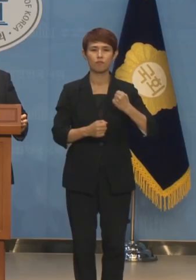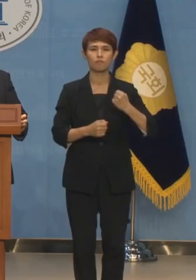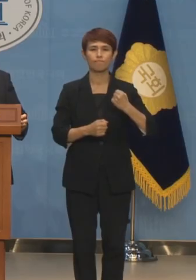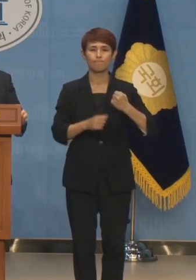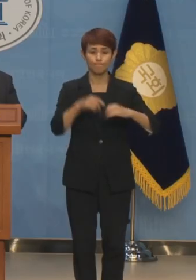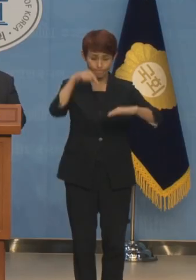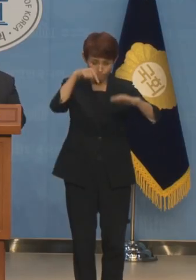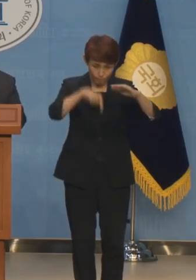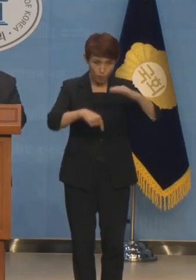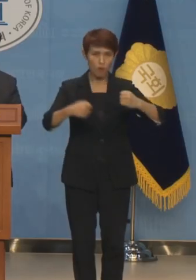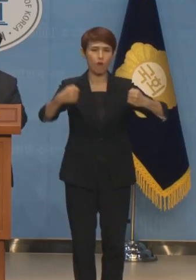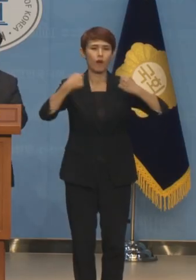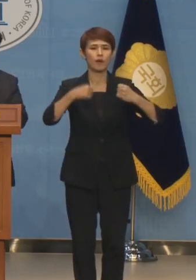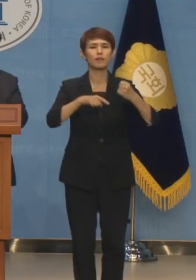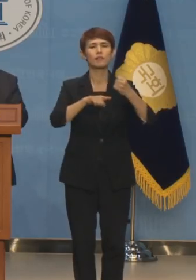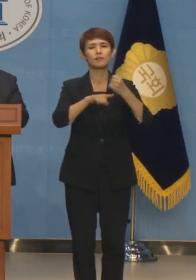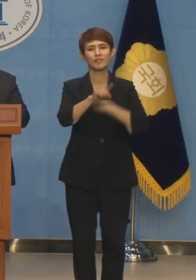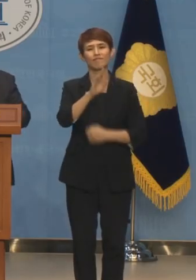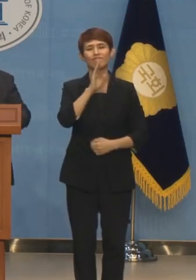건강하다는 증거가 아닐까 합니다.